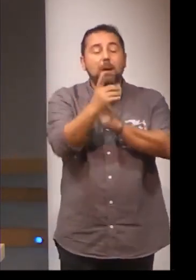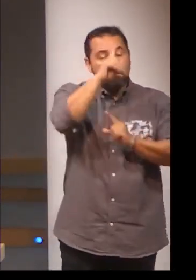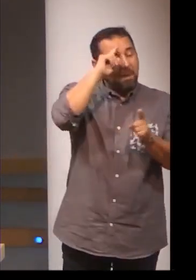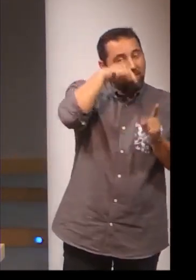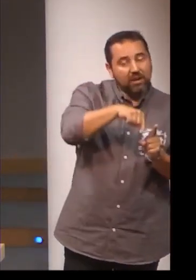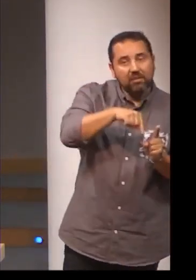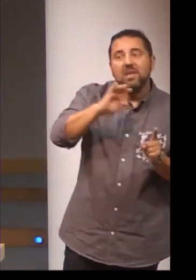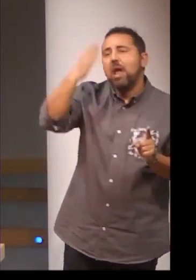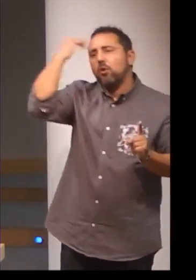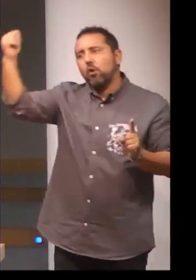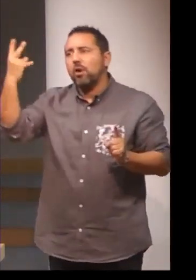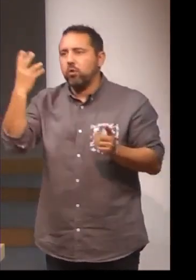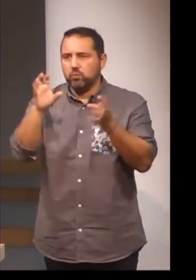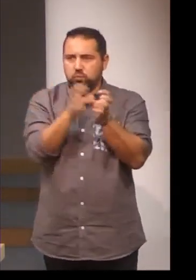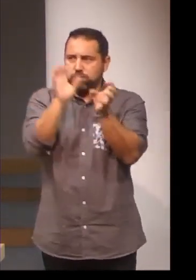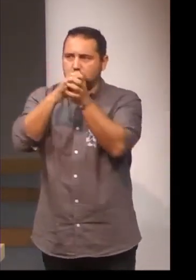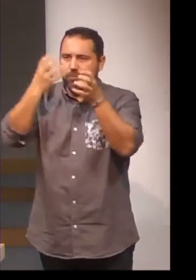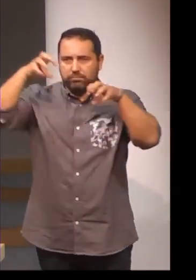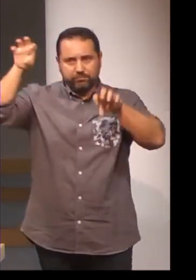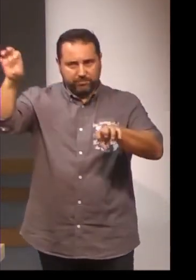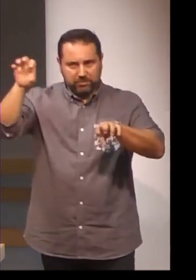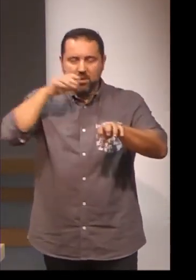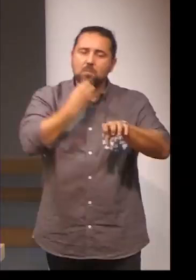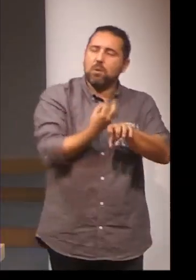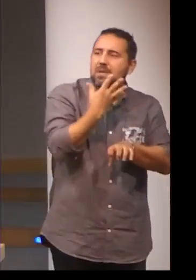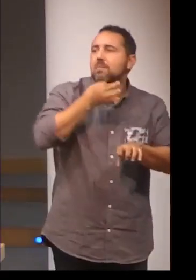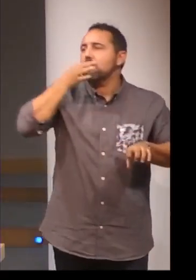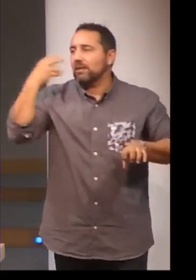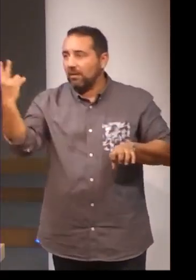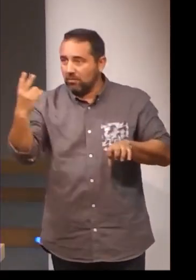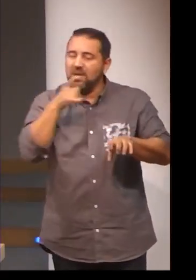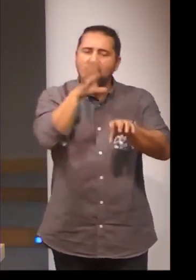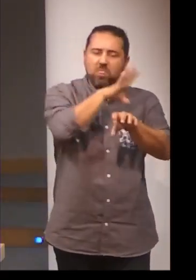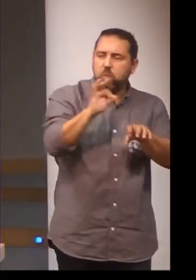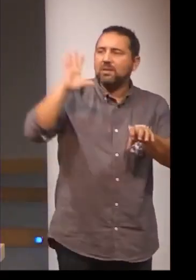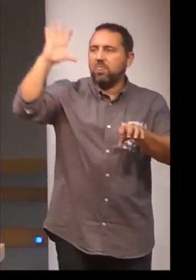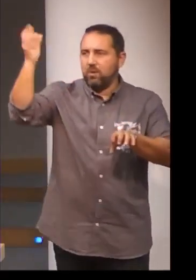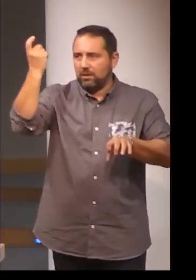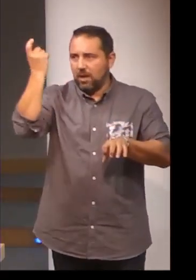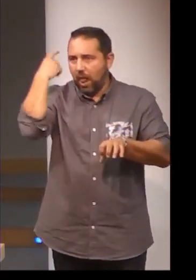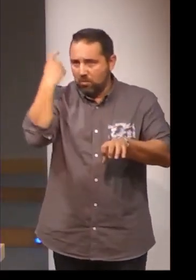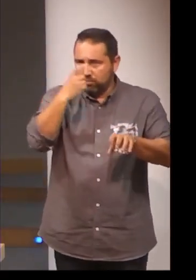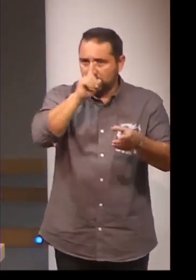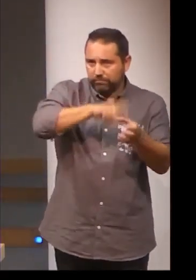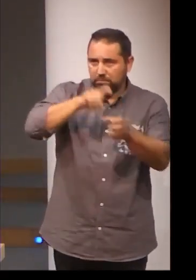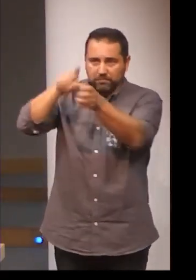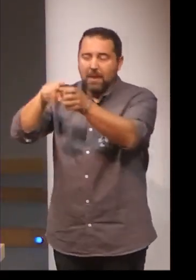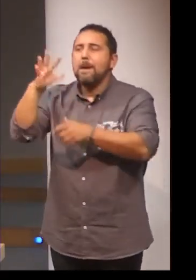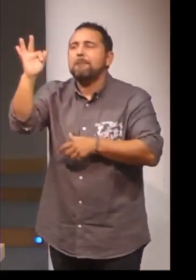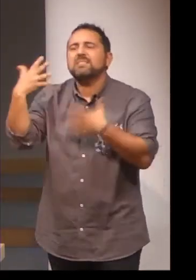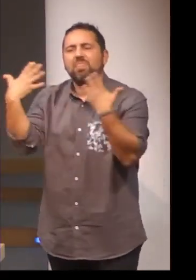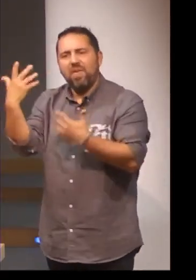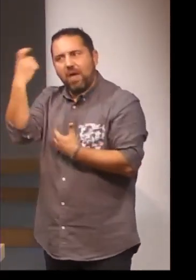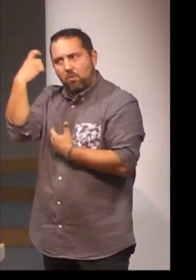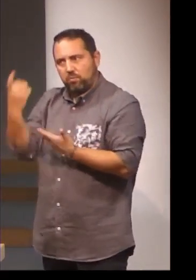de tarde. Ahora los dos grupos están cubiertos. Hay 50 estudiantes en cada grupo, más los 10 de los dobles grados. Somos